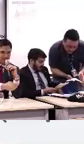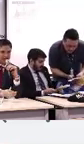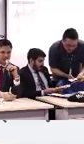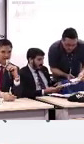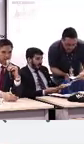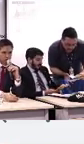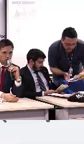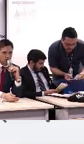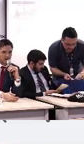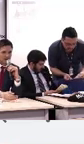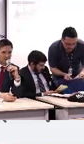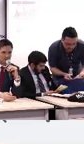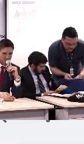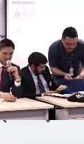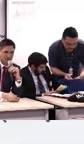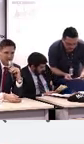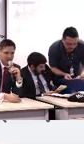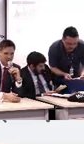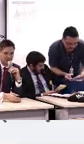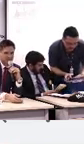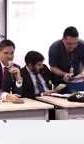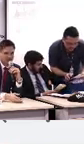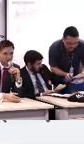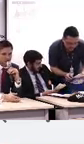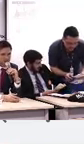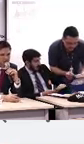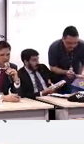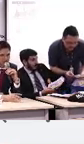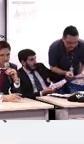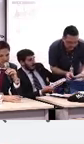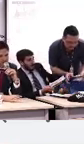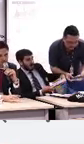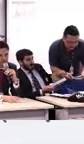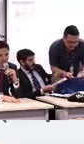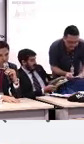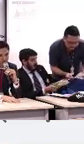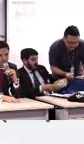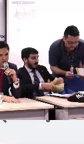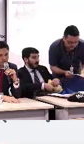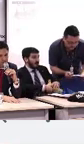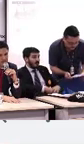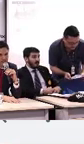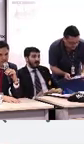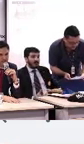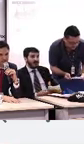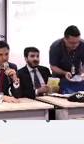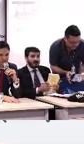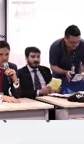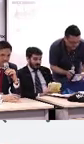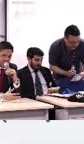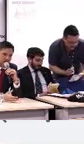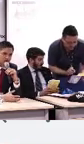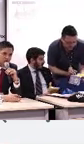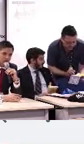ele já atua ela levando e escalando isso aí pra gente passar pro virtual mas aí teria